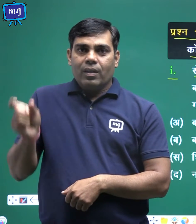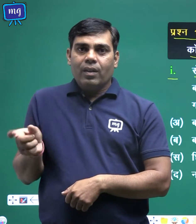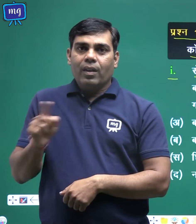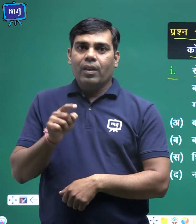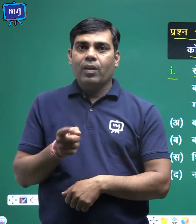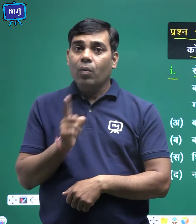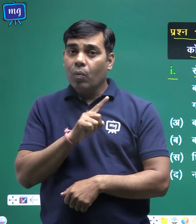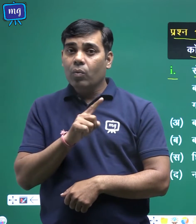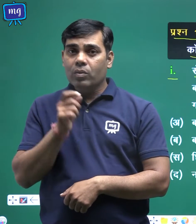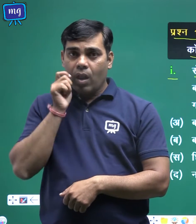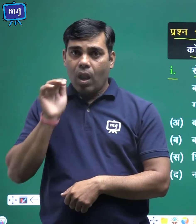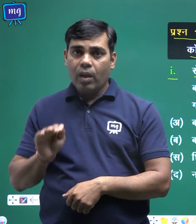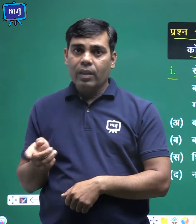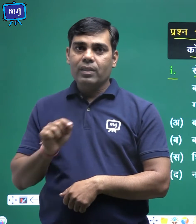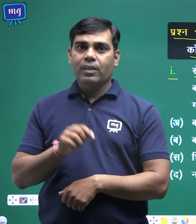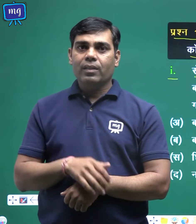उस लड़के से